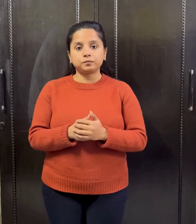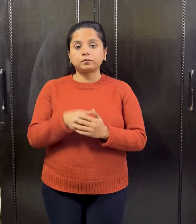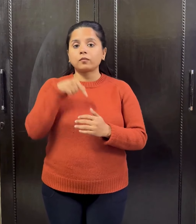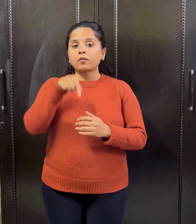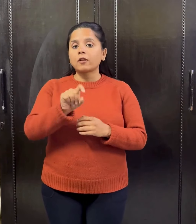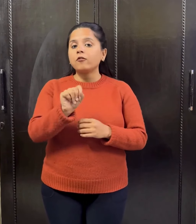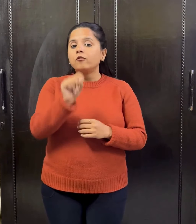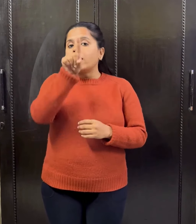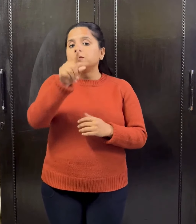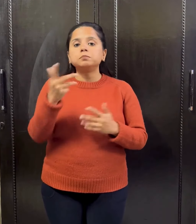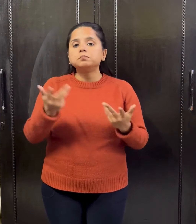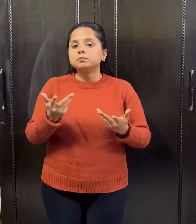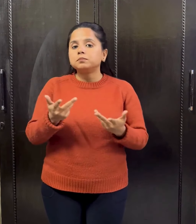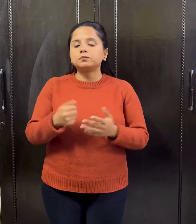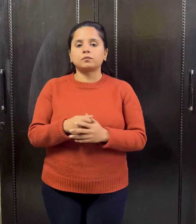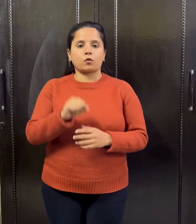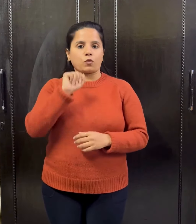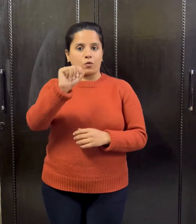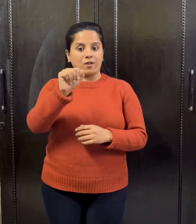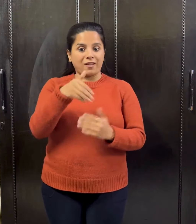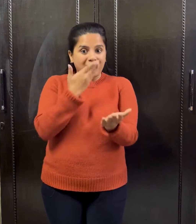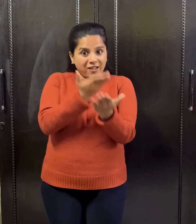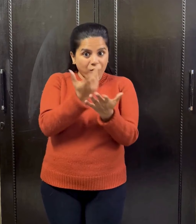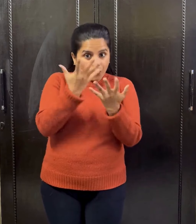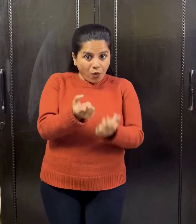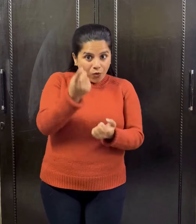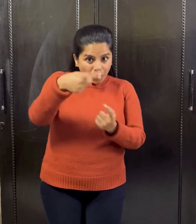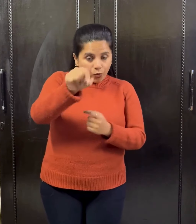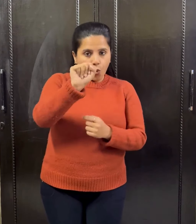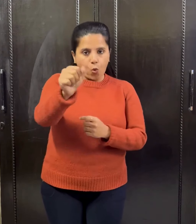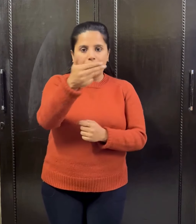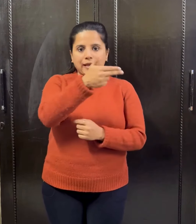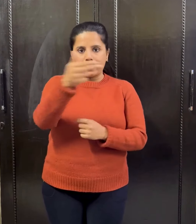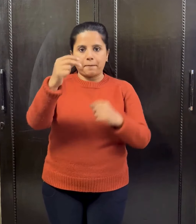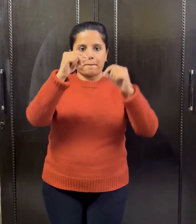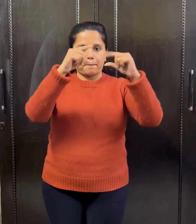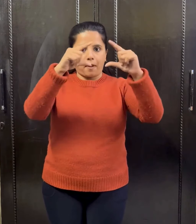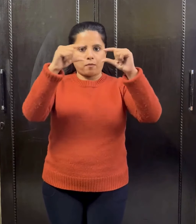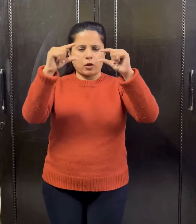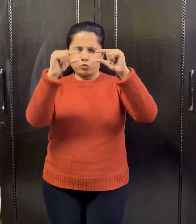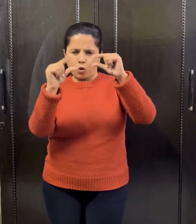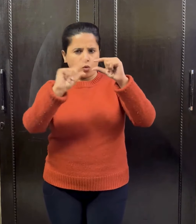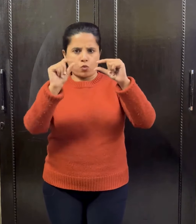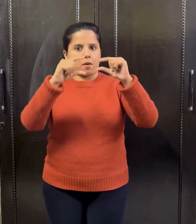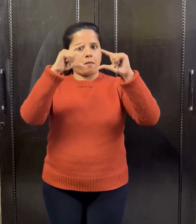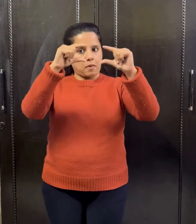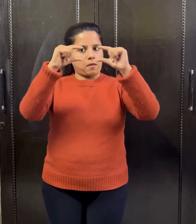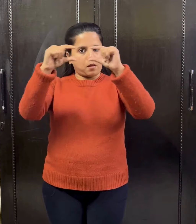पहले एप्लीकेंट को अपना नाम कैपिटल लेटर्स में लिखना होगा। दूसरा,